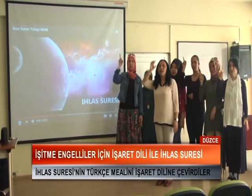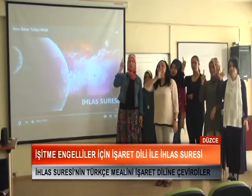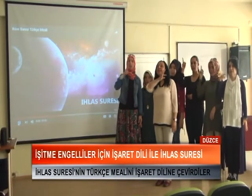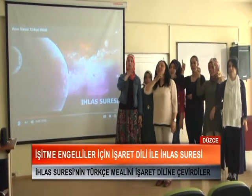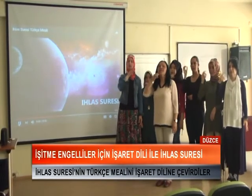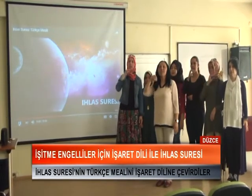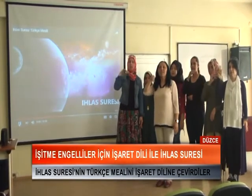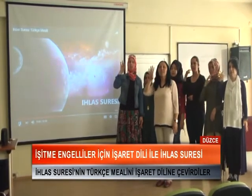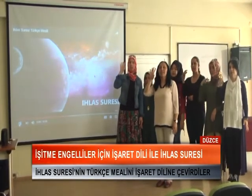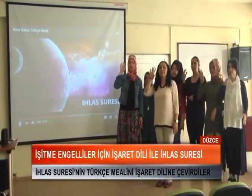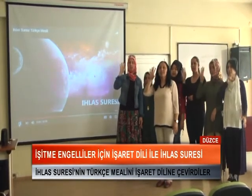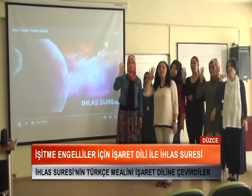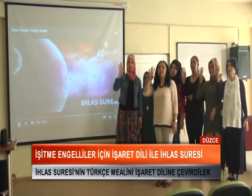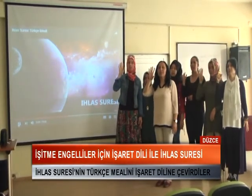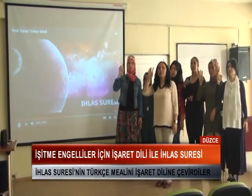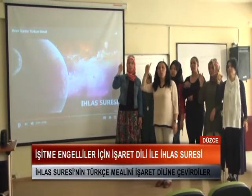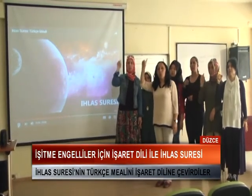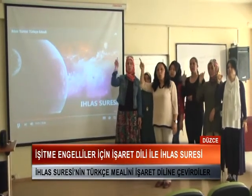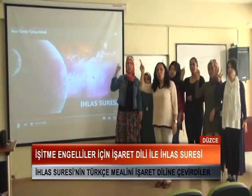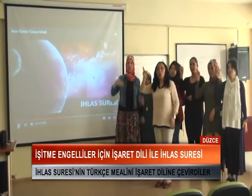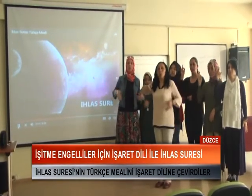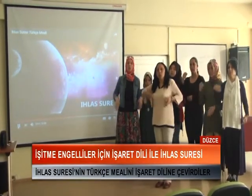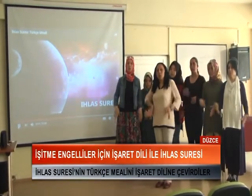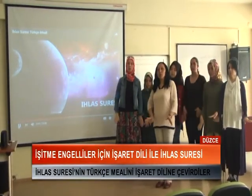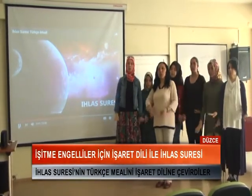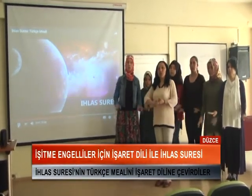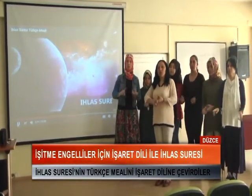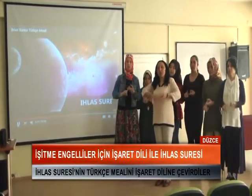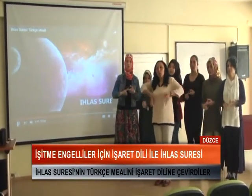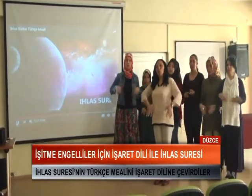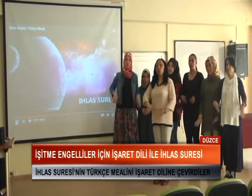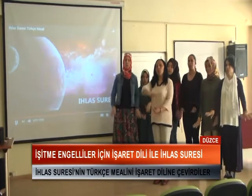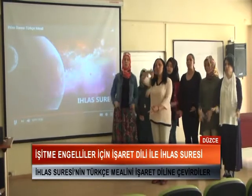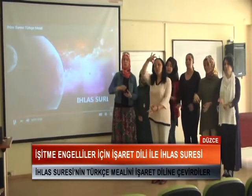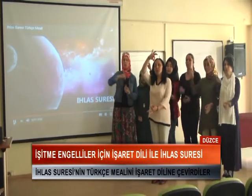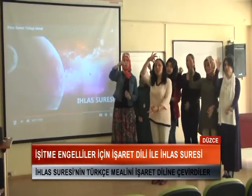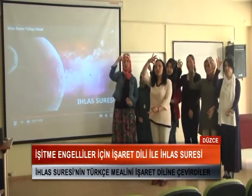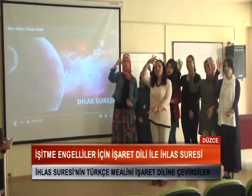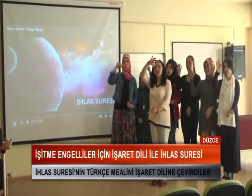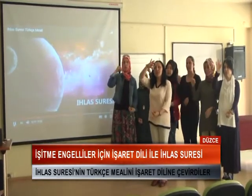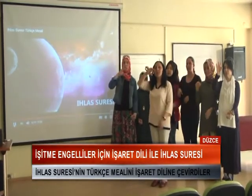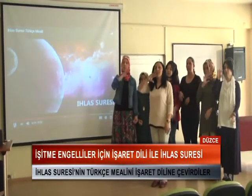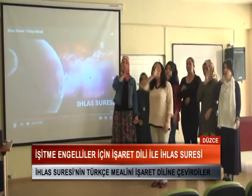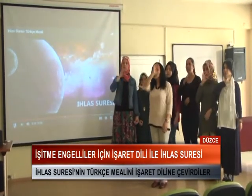mealini işaret diliyle okudular. O doğurmamış ve doğurmamıştır.